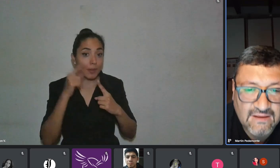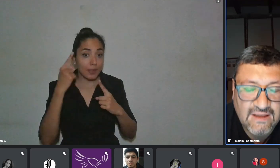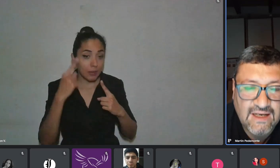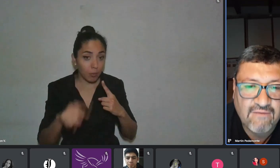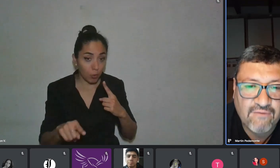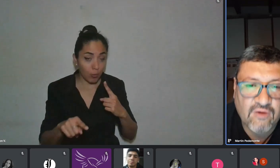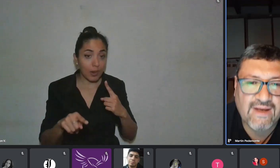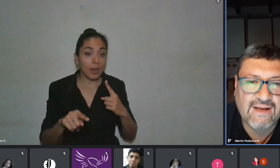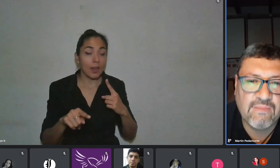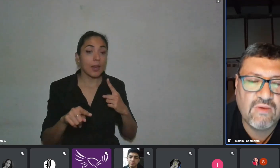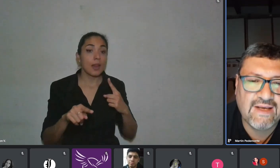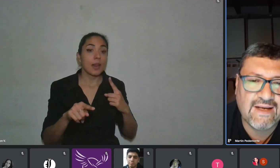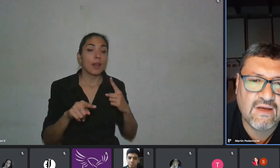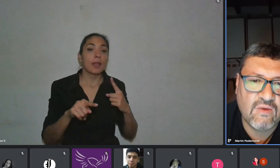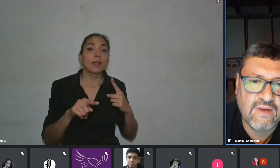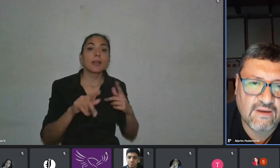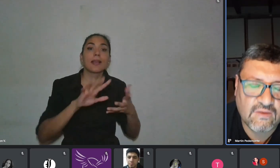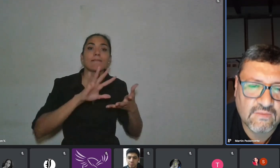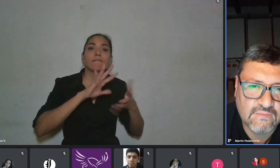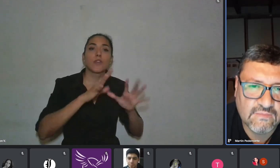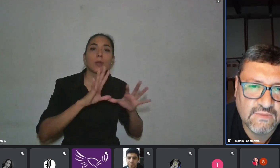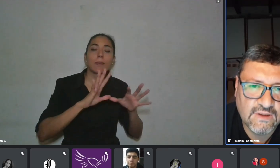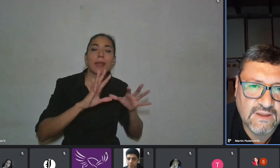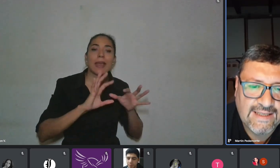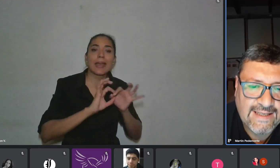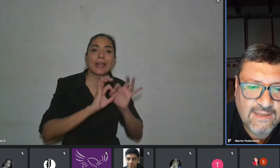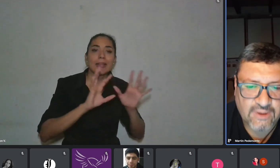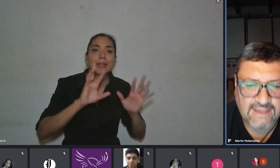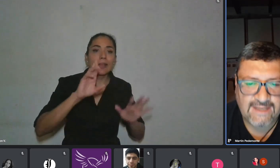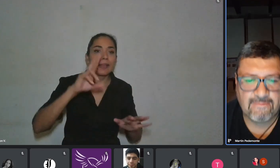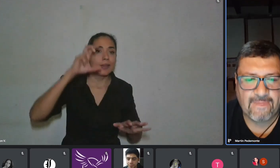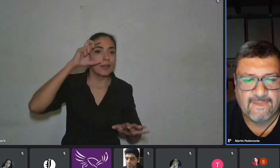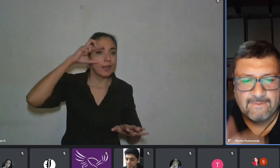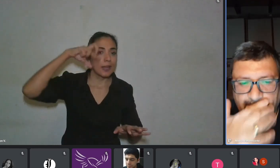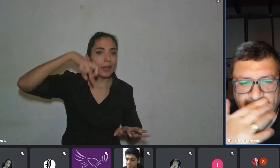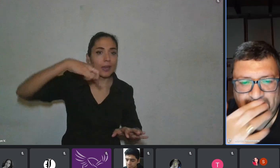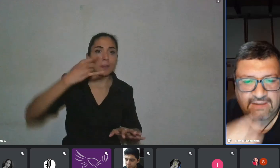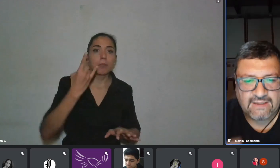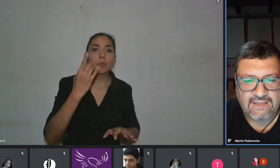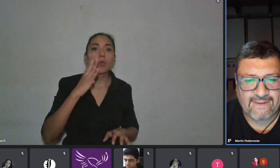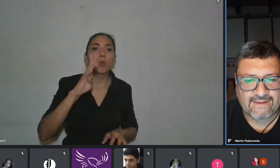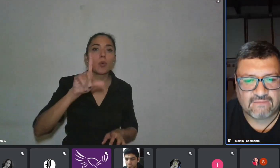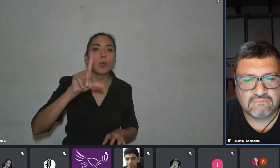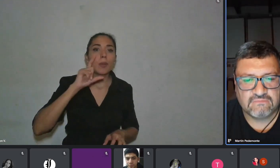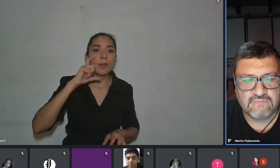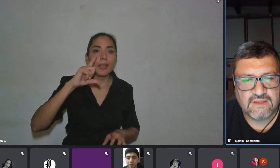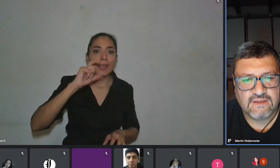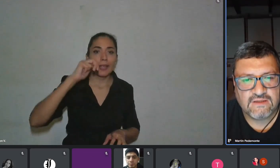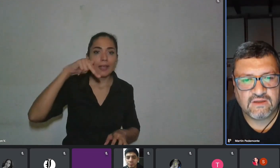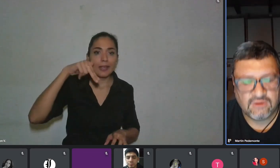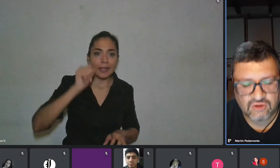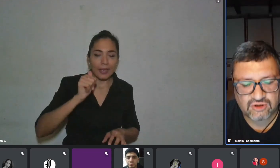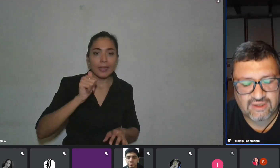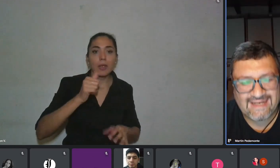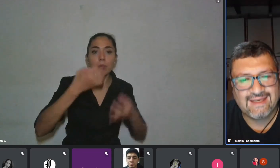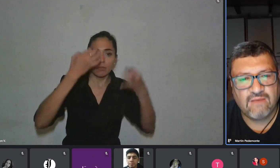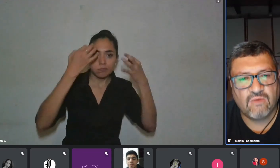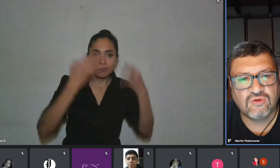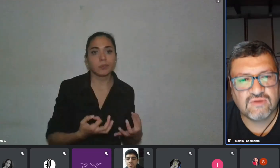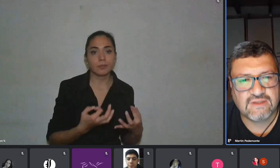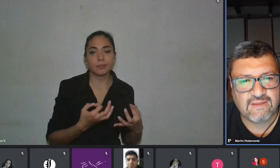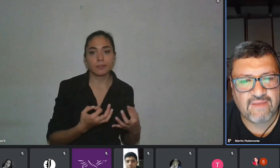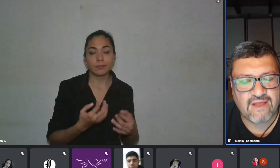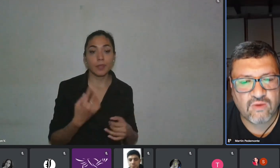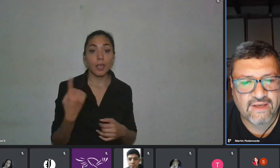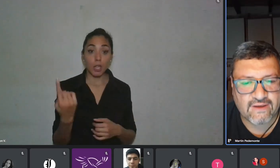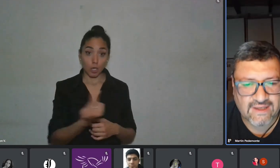garantizar la forma republicana de gobierno. Porque, a ver, si nosotros elegimos